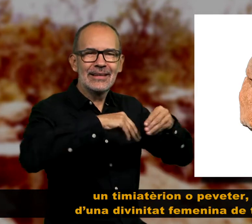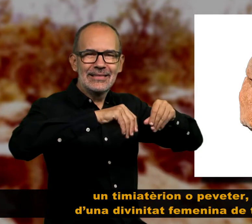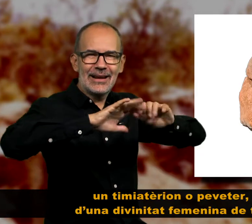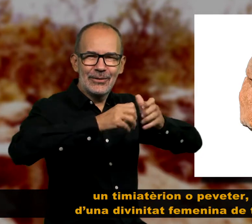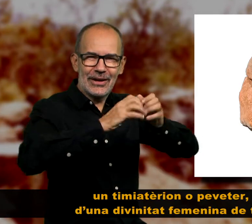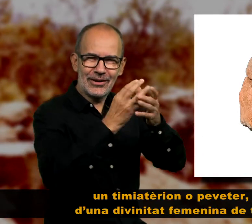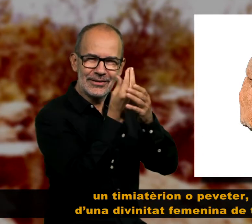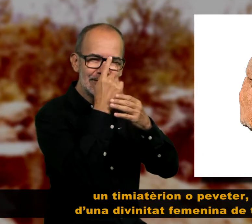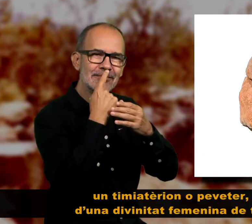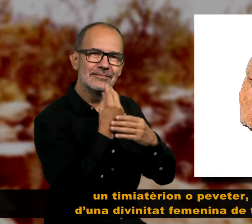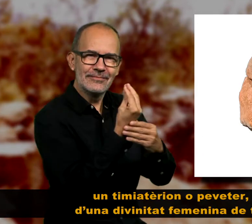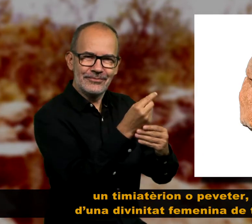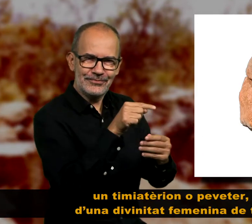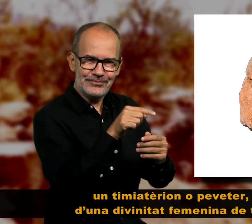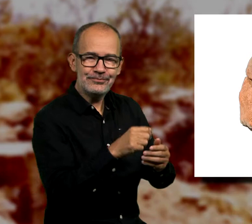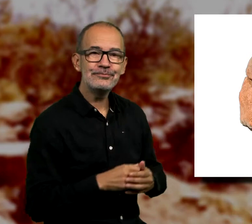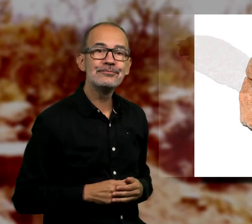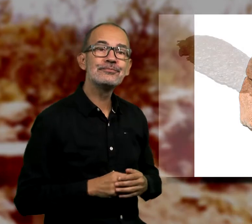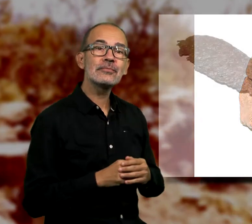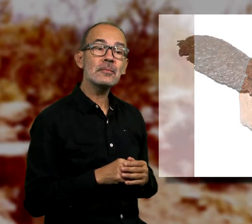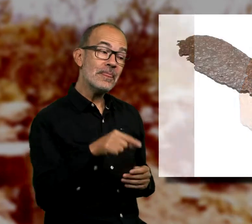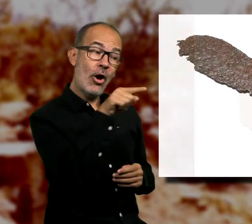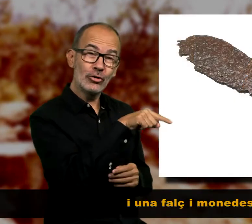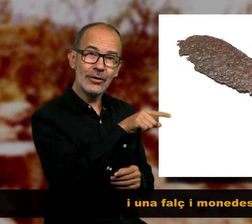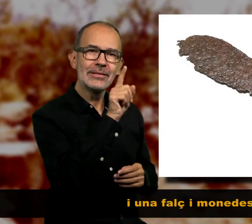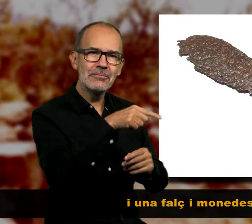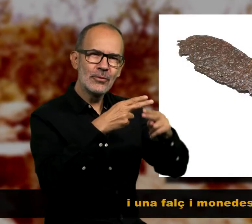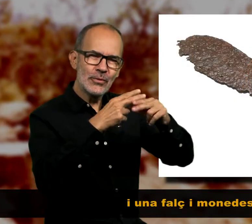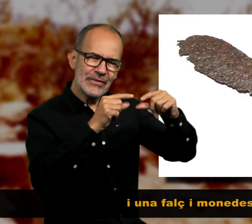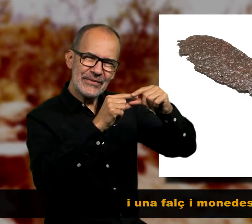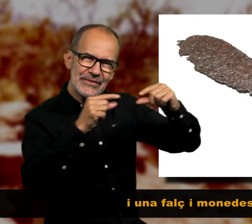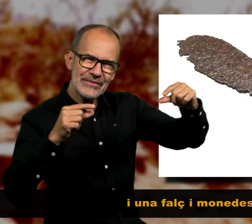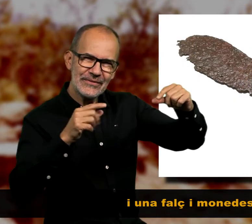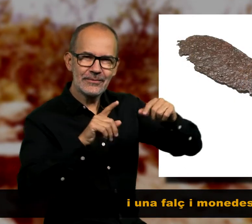i un fals i monedes.